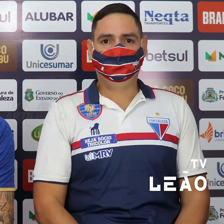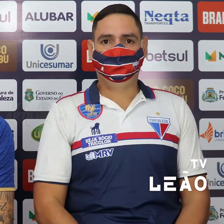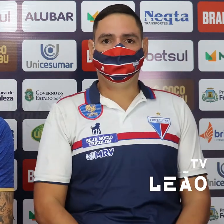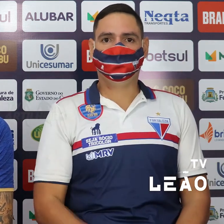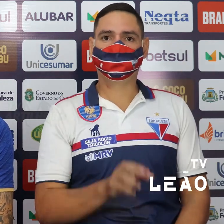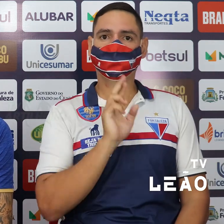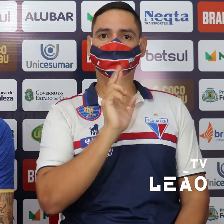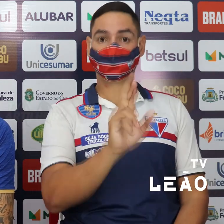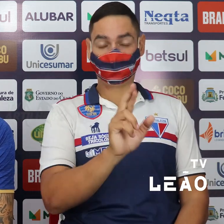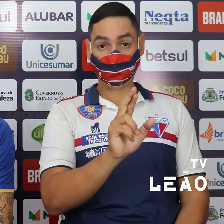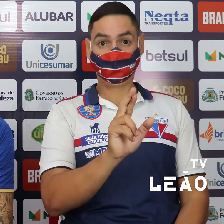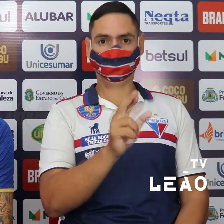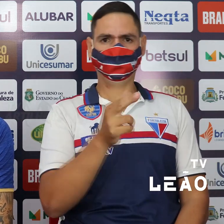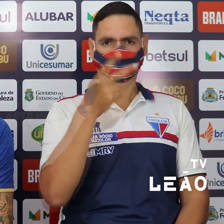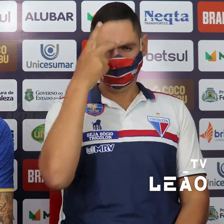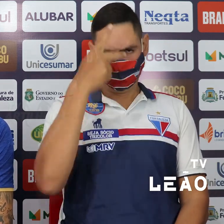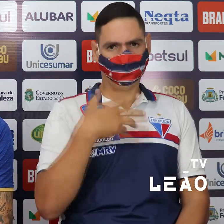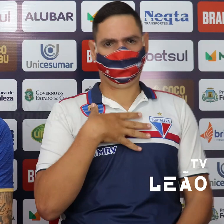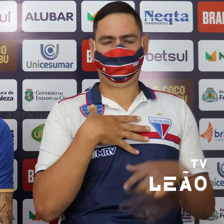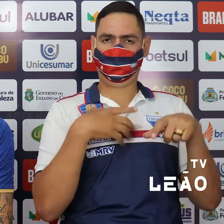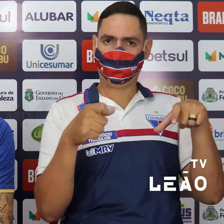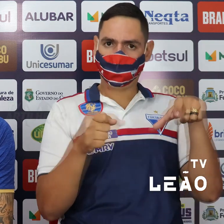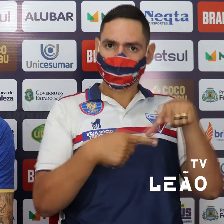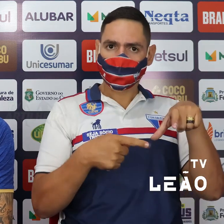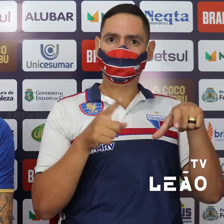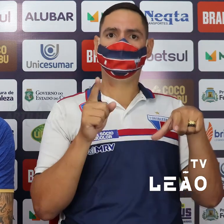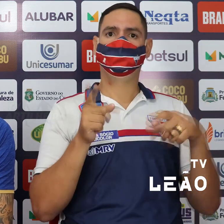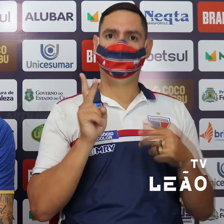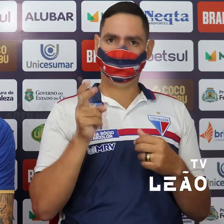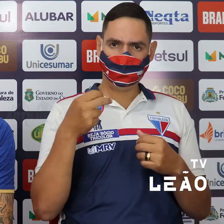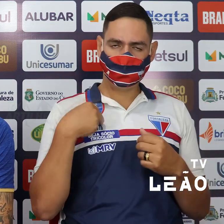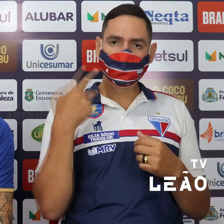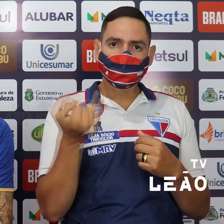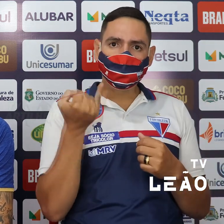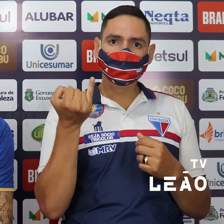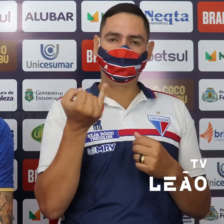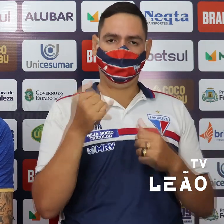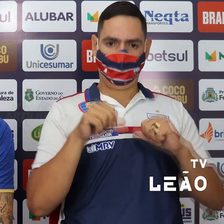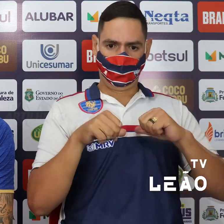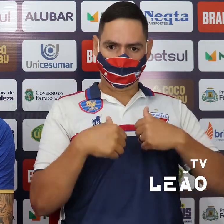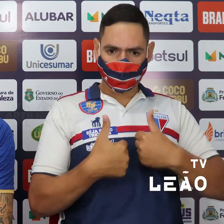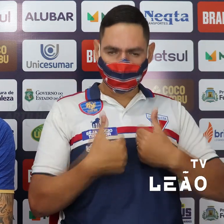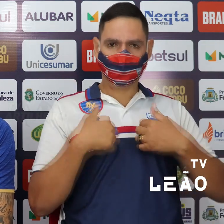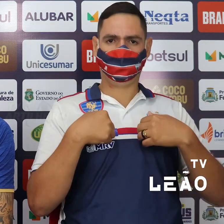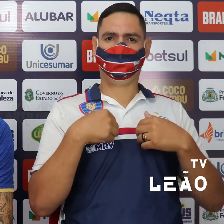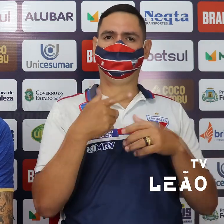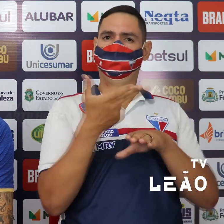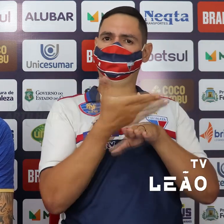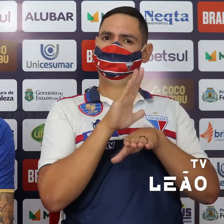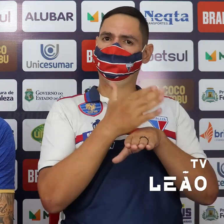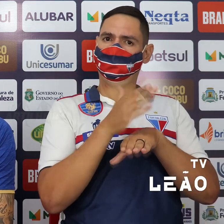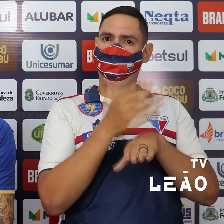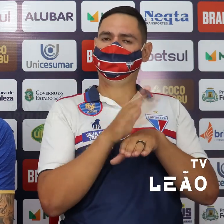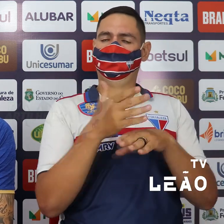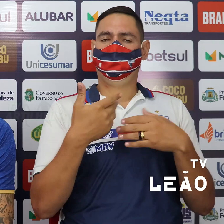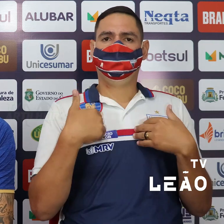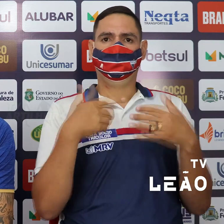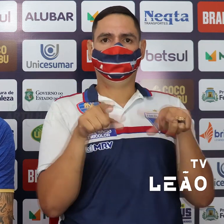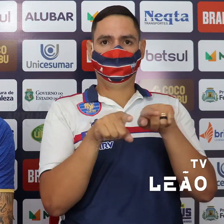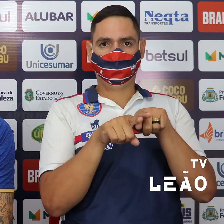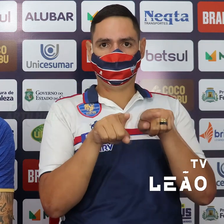dá confiança, né? Então a gente trabalha bastante, dia após dia, busca bastante,